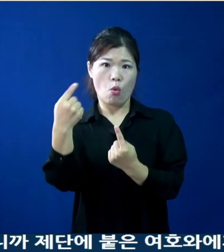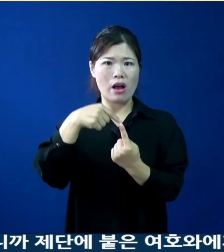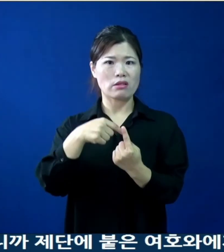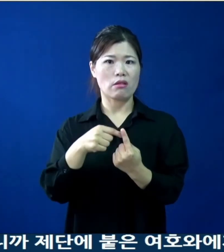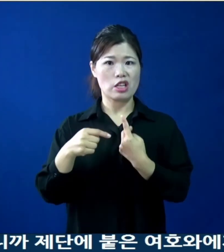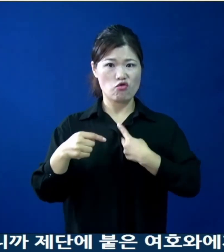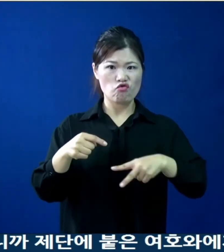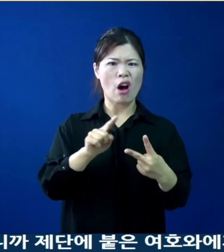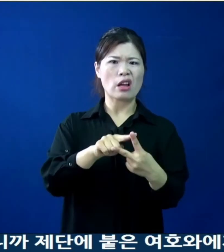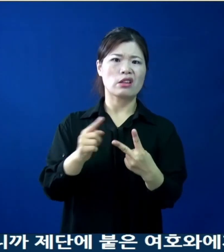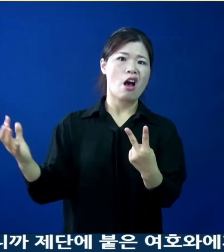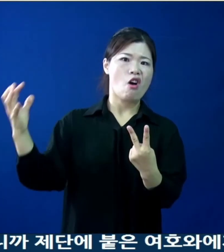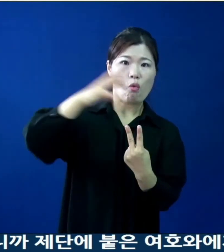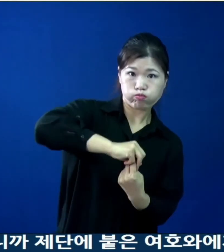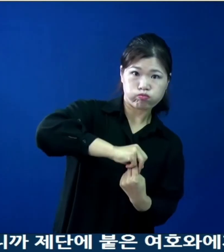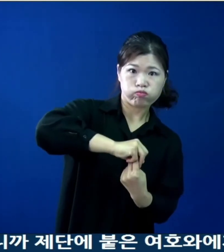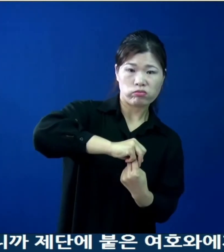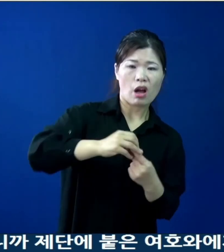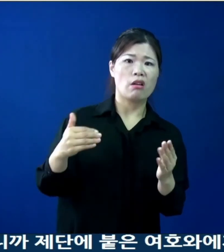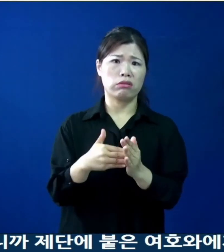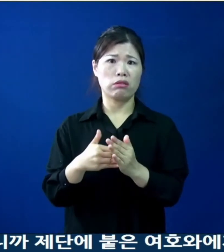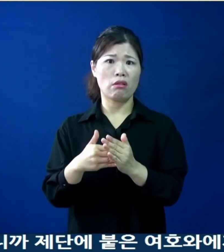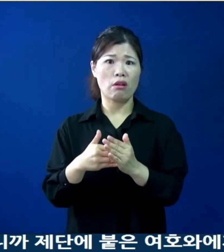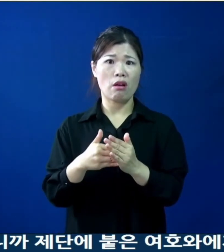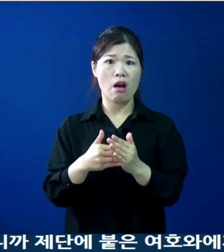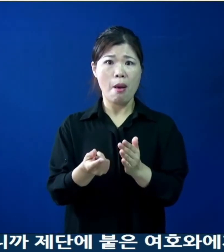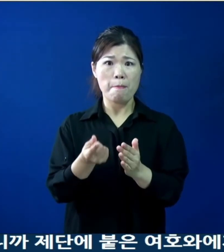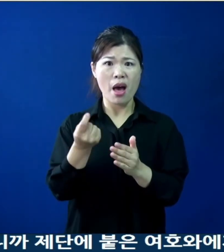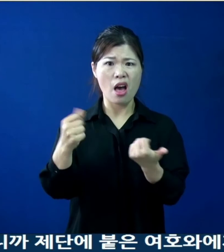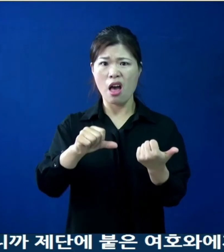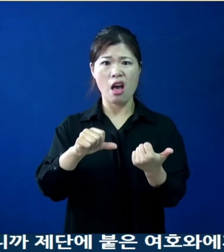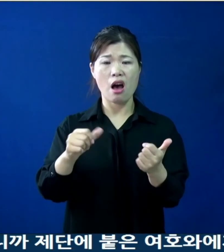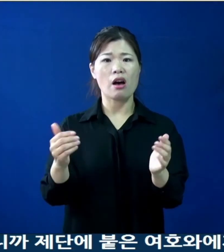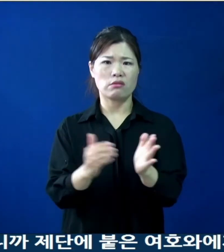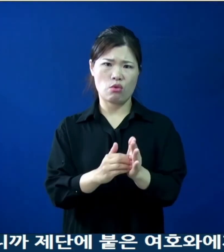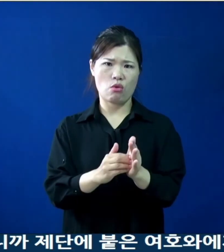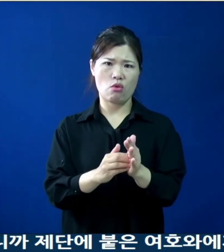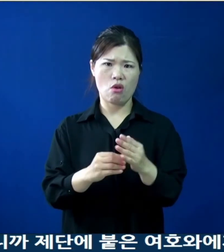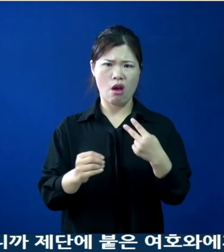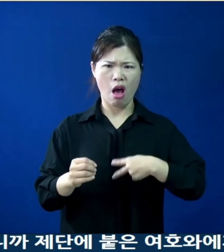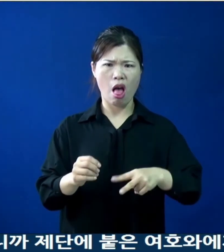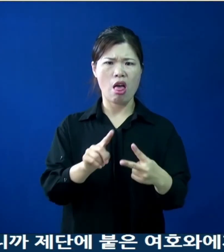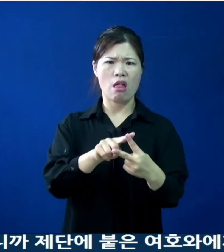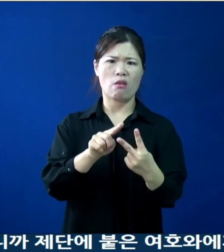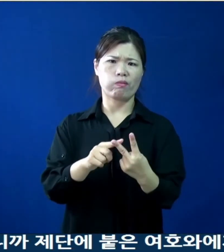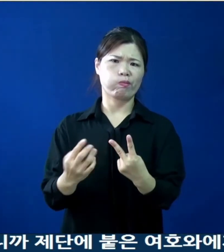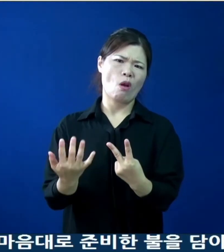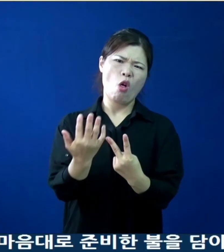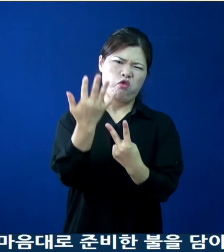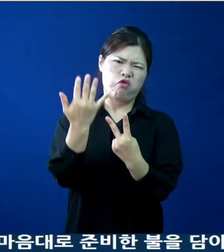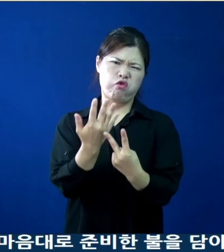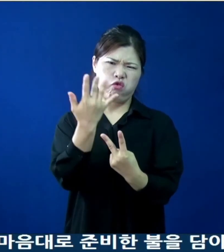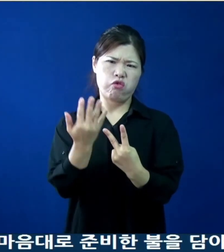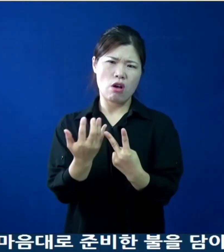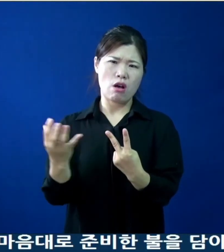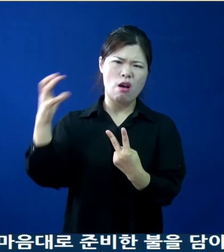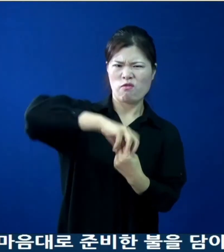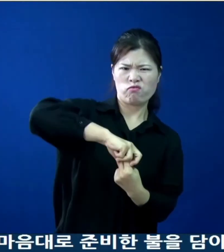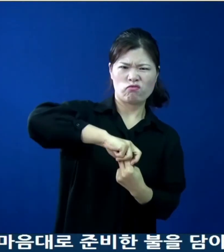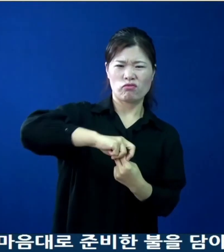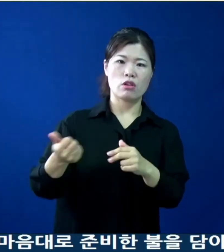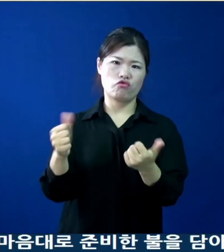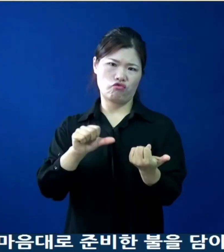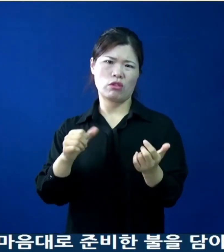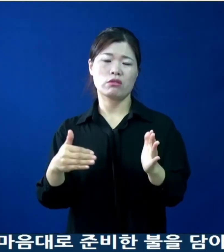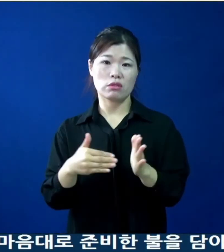거죠. 그러니까 불이 그냥 확 덮쳐가지고 나답과 아비후를 그냥 불살라 그 자리에서